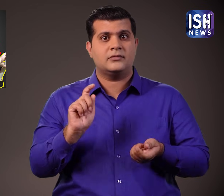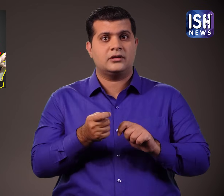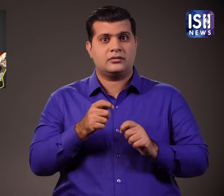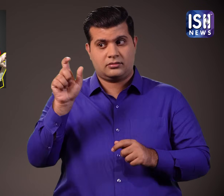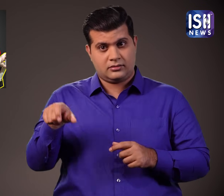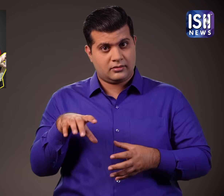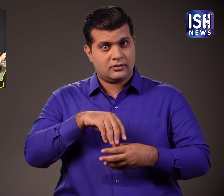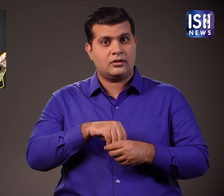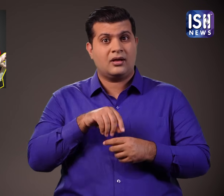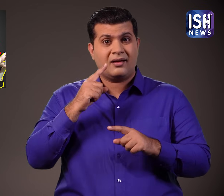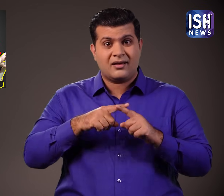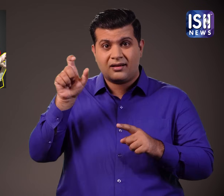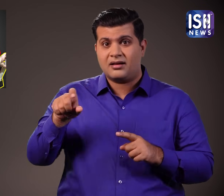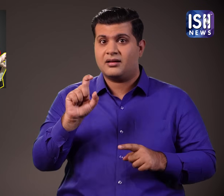हिस्सा थे बलकि वो कप्तान भी थे